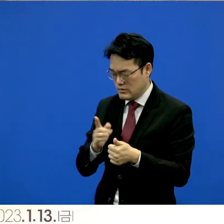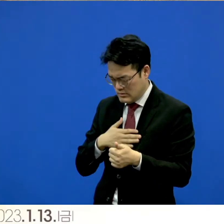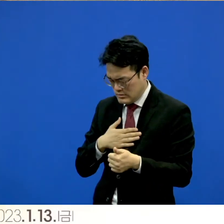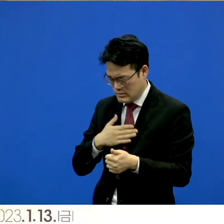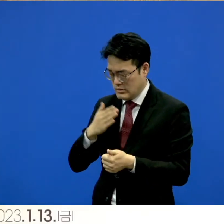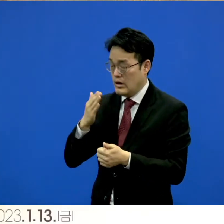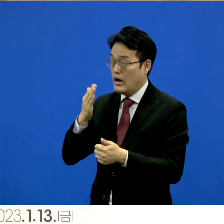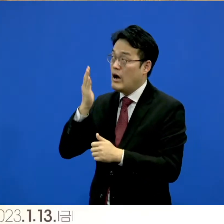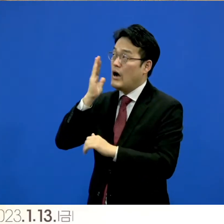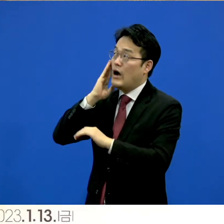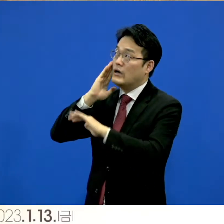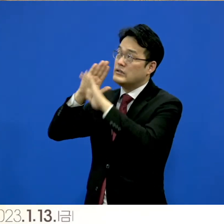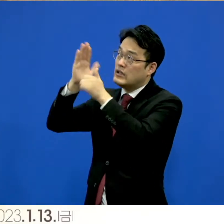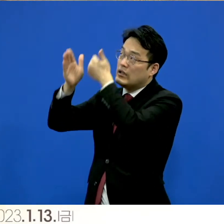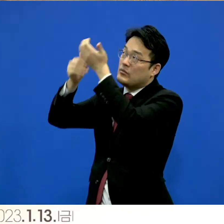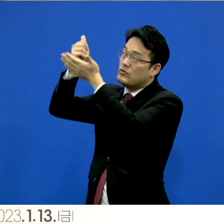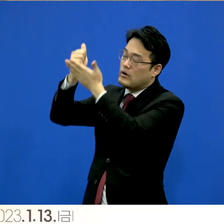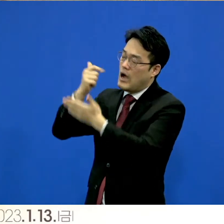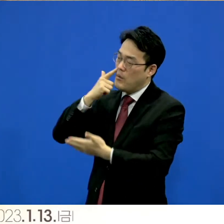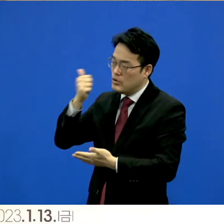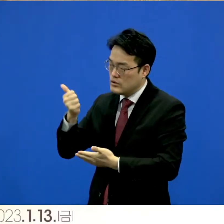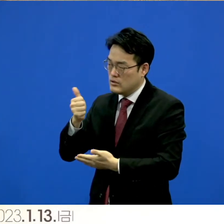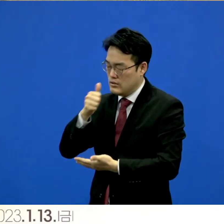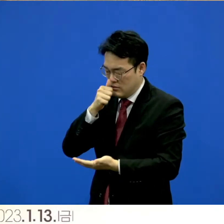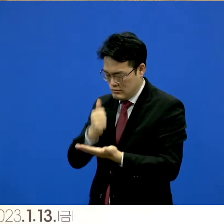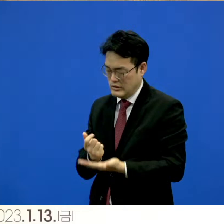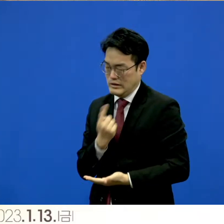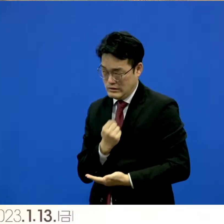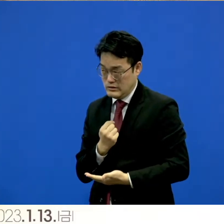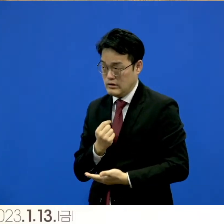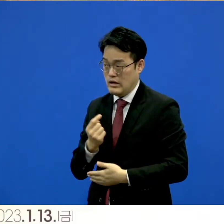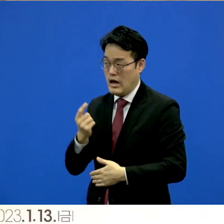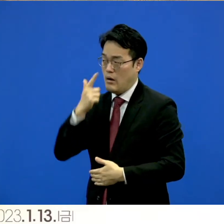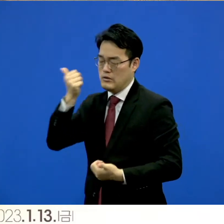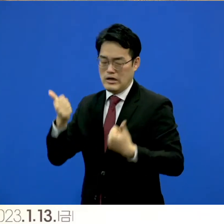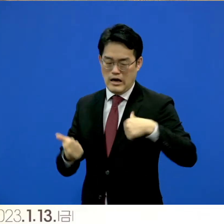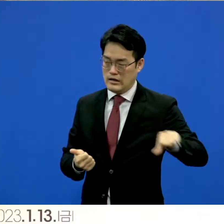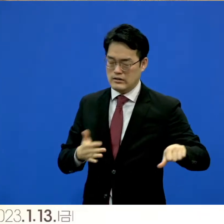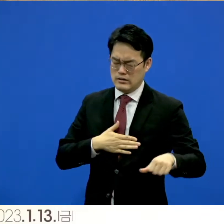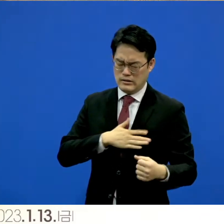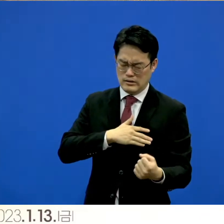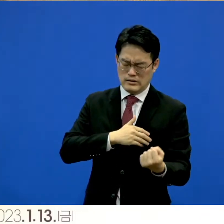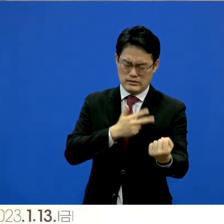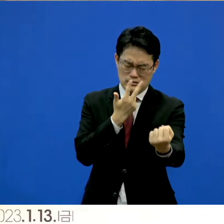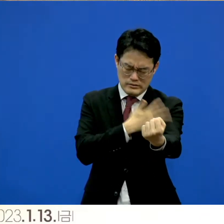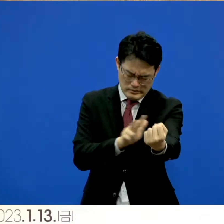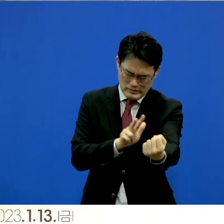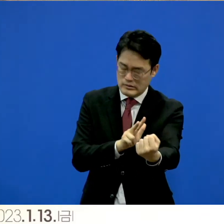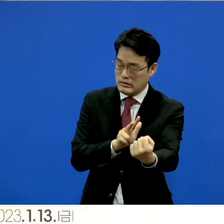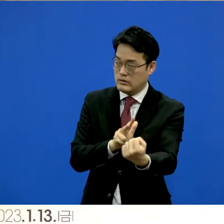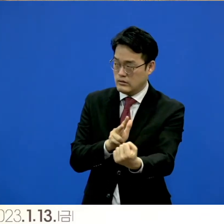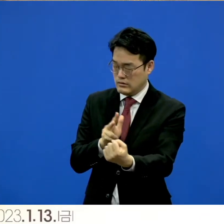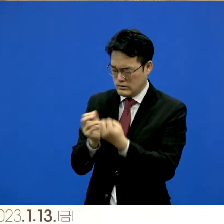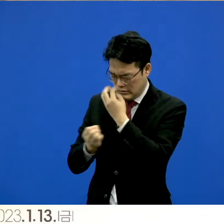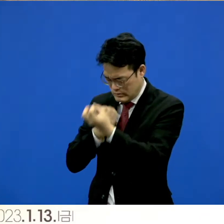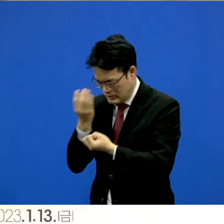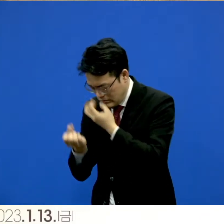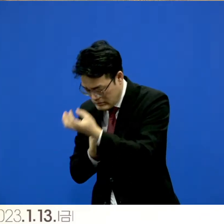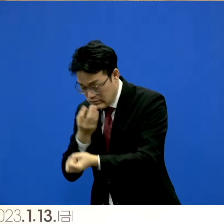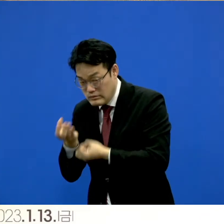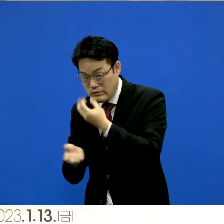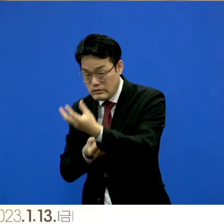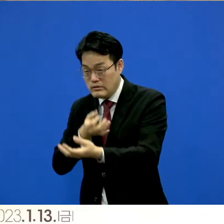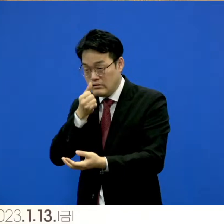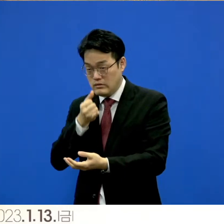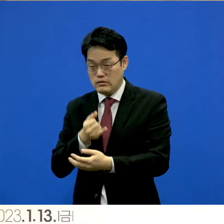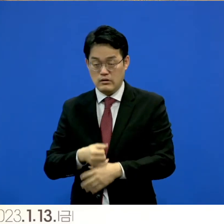죄를 지었습니다. 지금부터 아버지 아들을 일컬음을 감당하지 못하겠습니다. 늘어놓는데 아버지는 그를 듣는